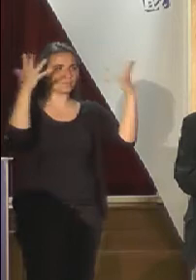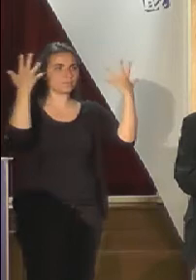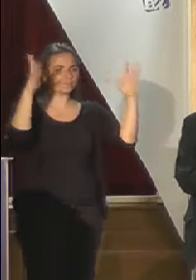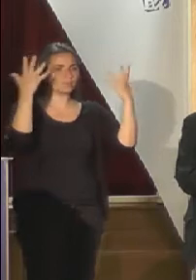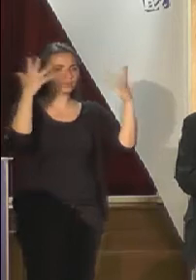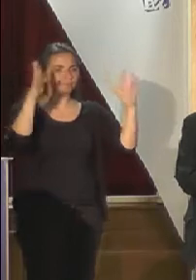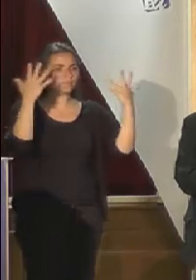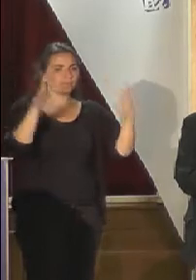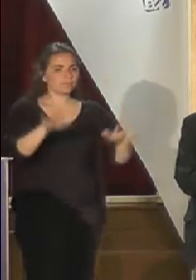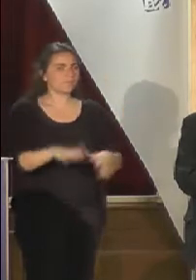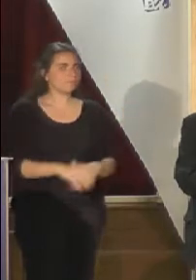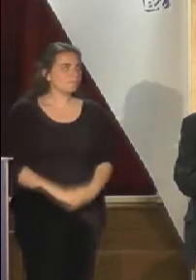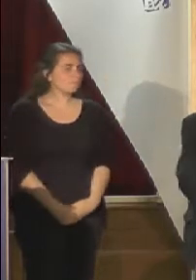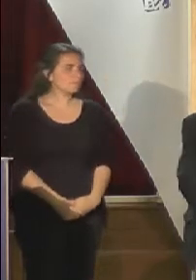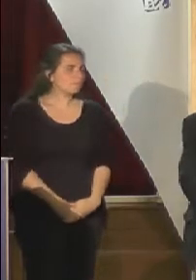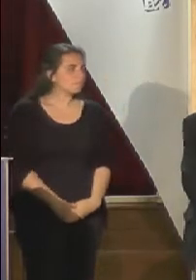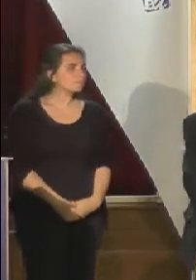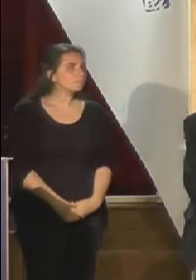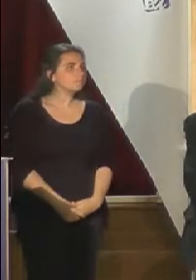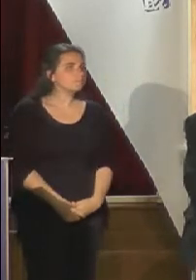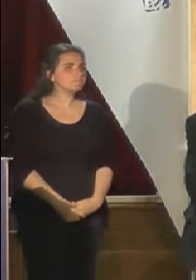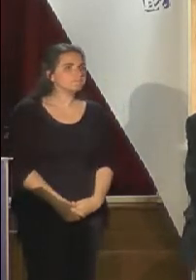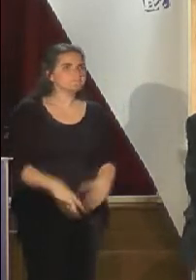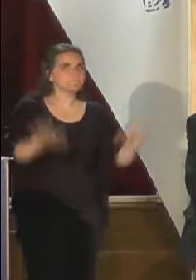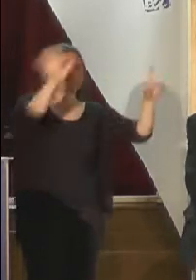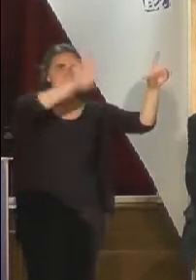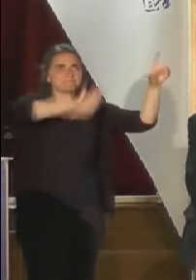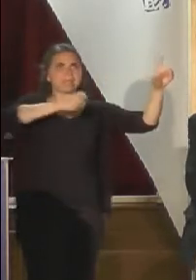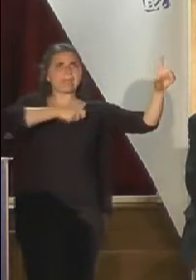Non hai en toda a península